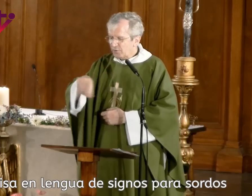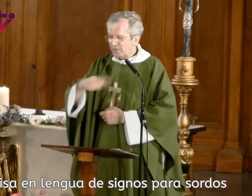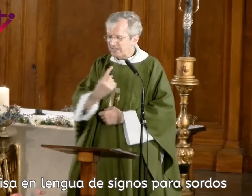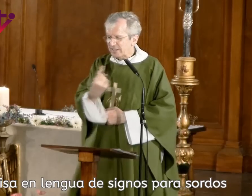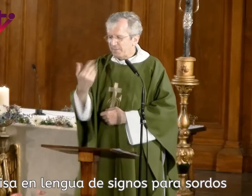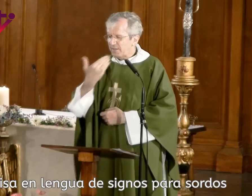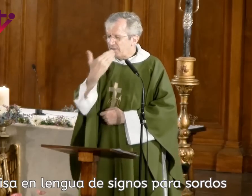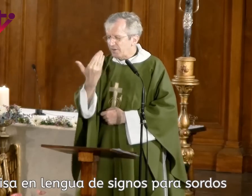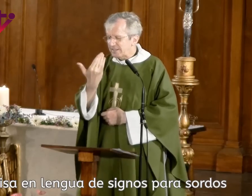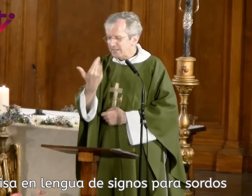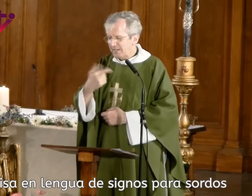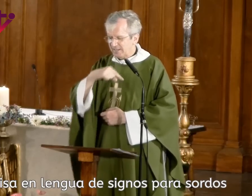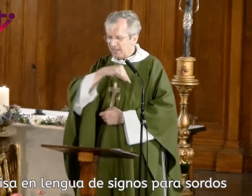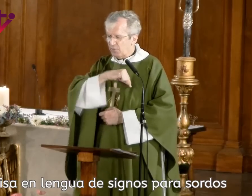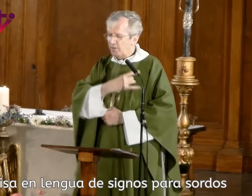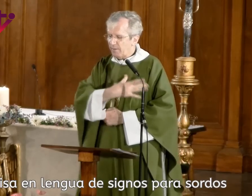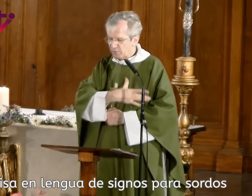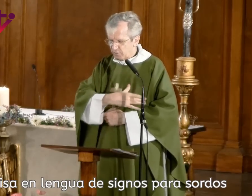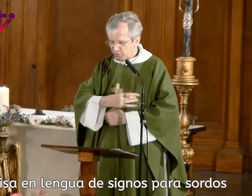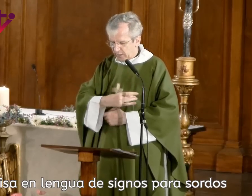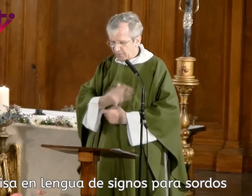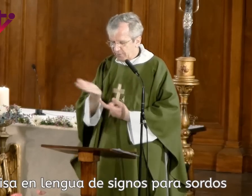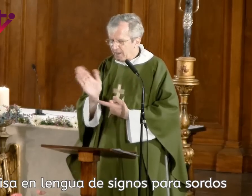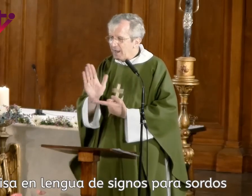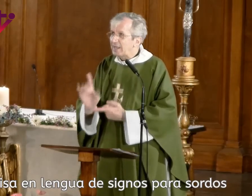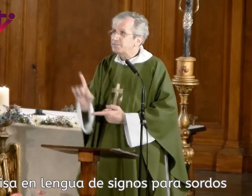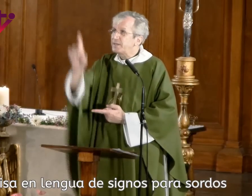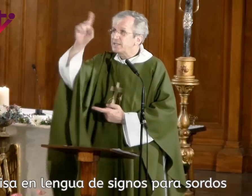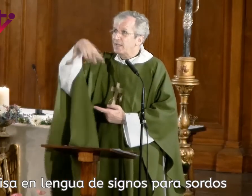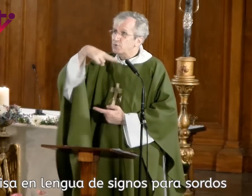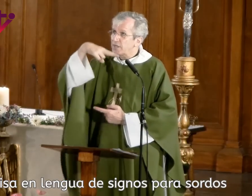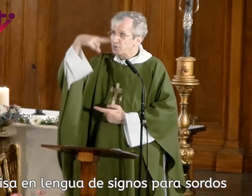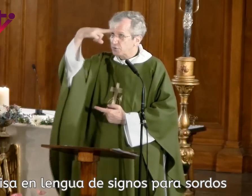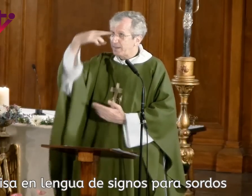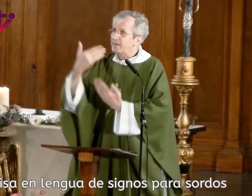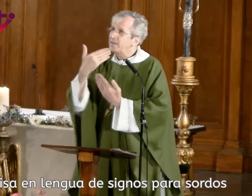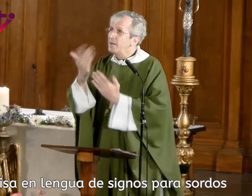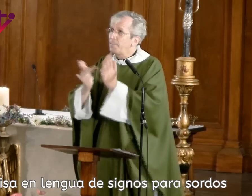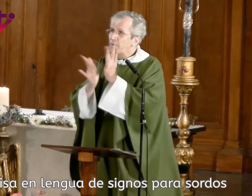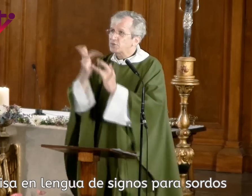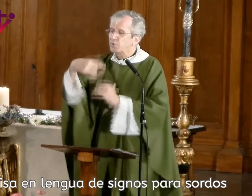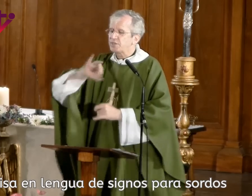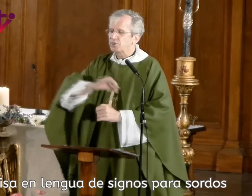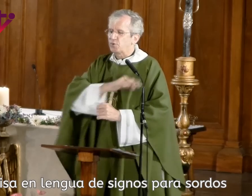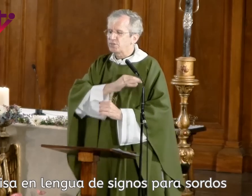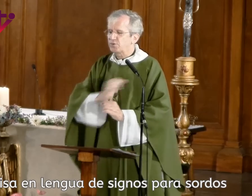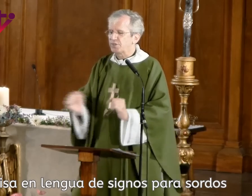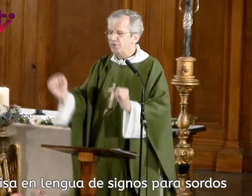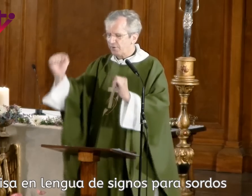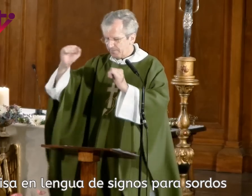Todas esas peticiones y las que cada uno llevamos en nuestro corazón, las presentamos a Dios Padre, por Jesucristo nuestro Señor.